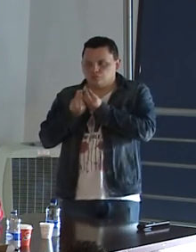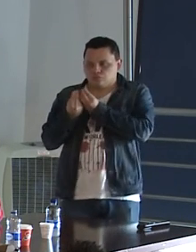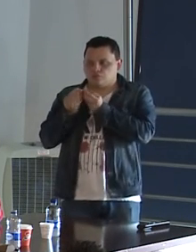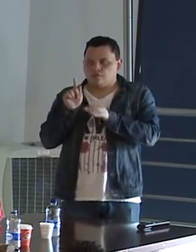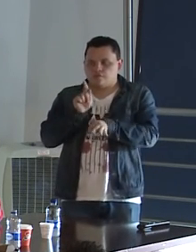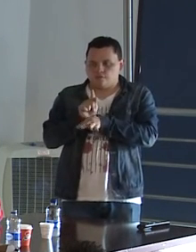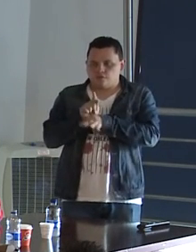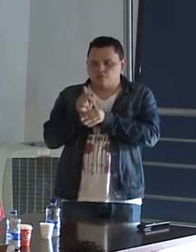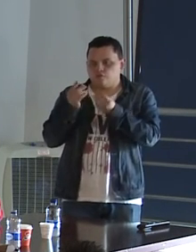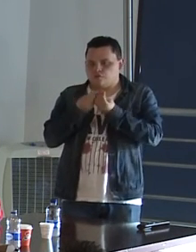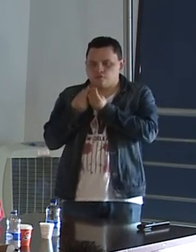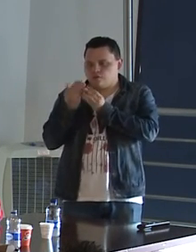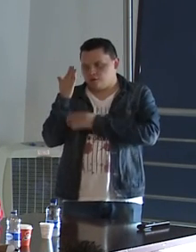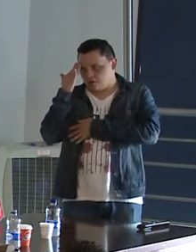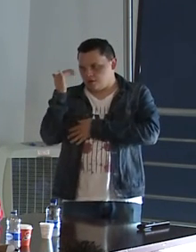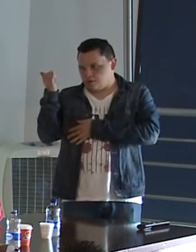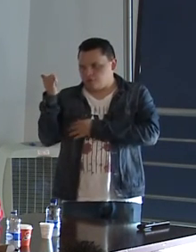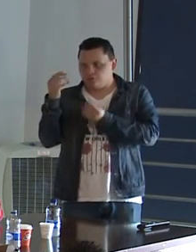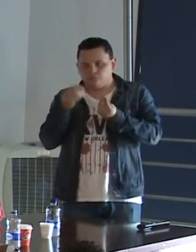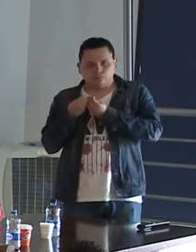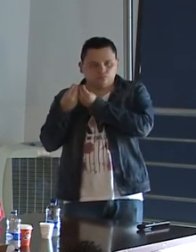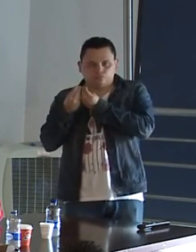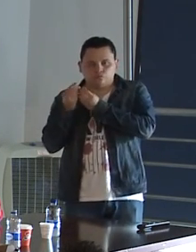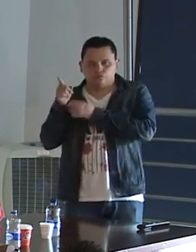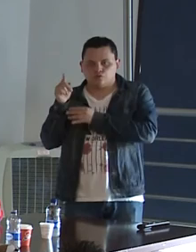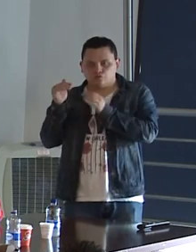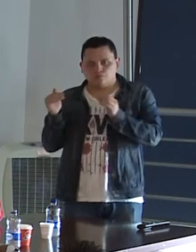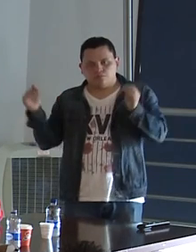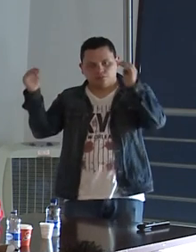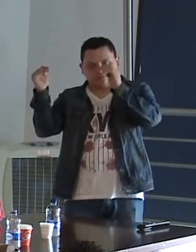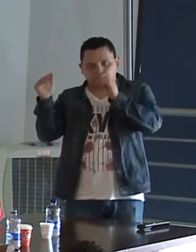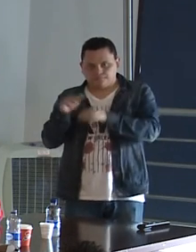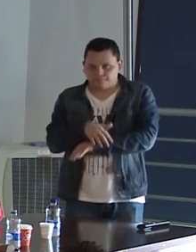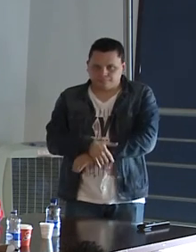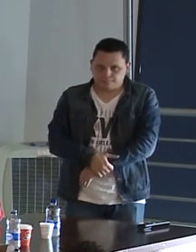el consejo académico y en el consejo superior.